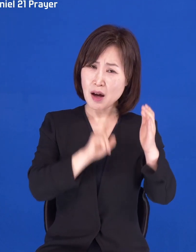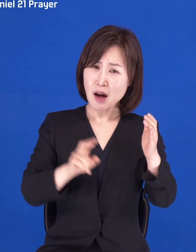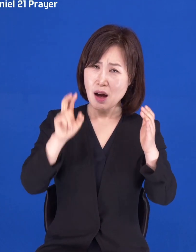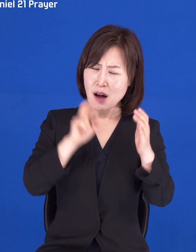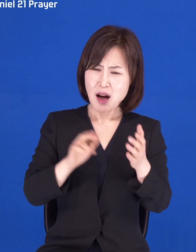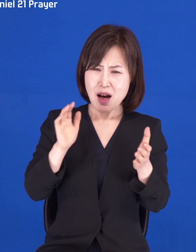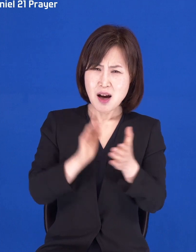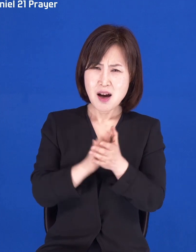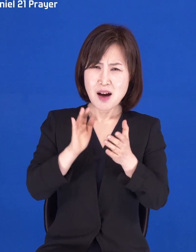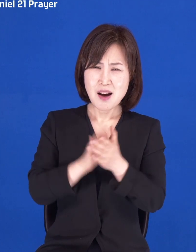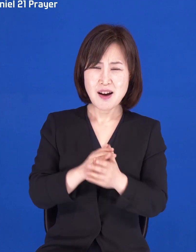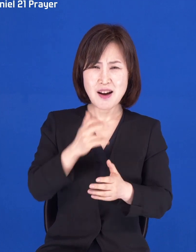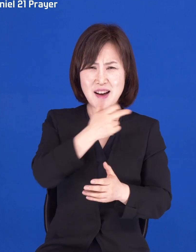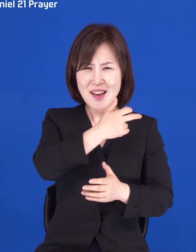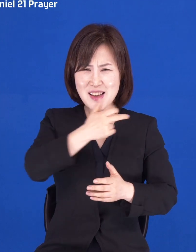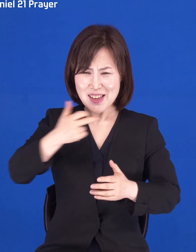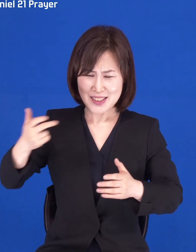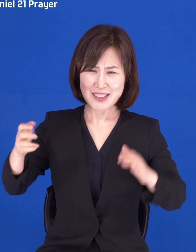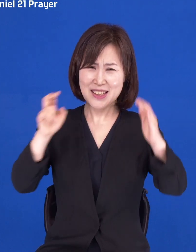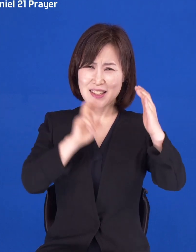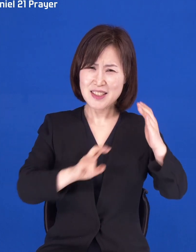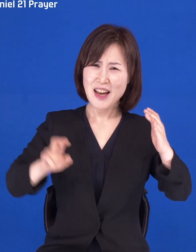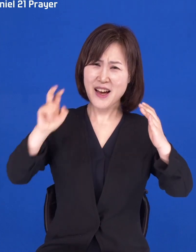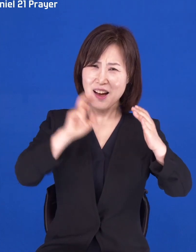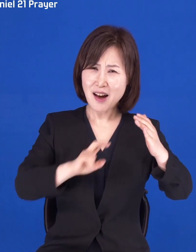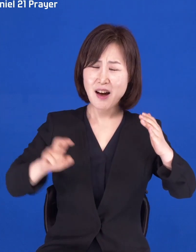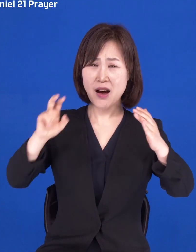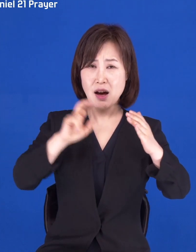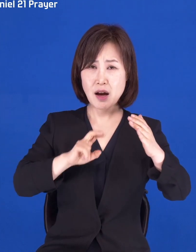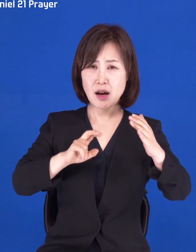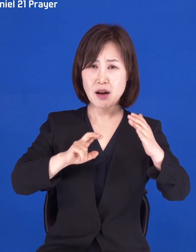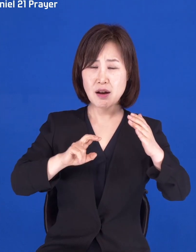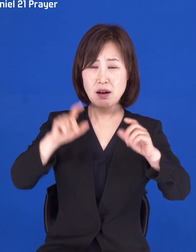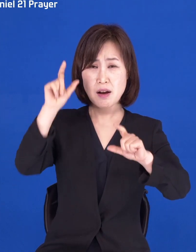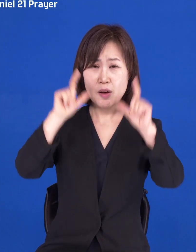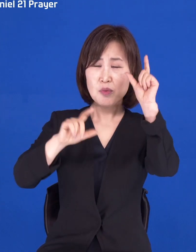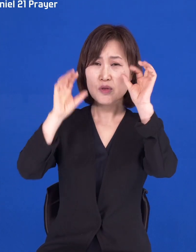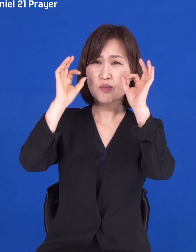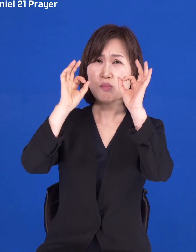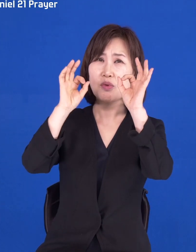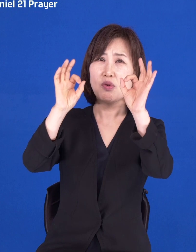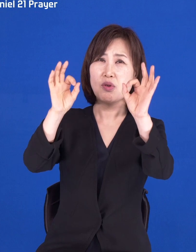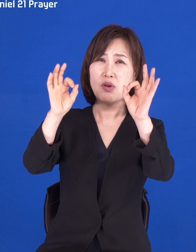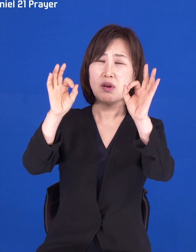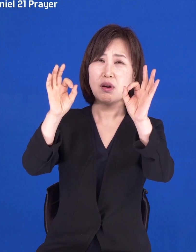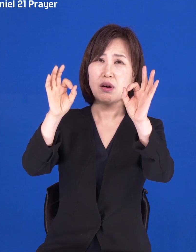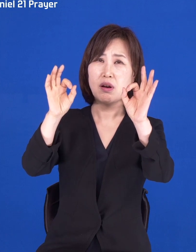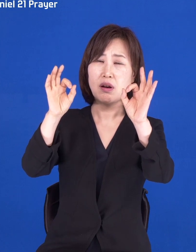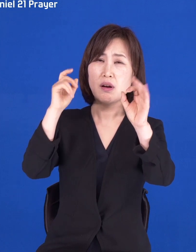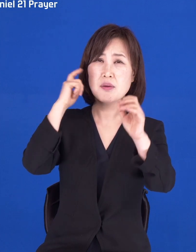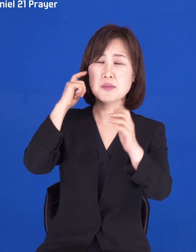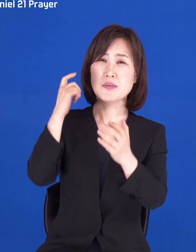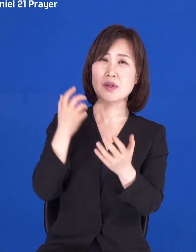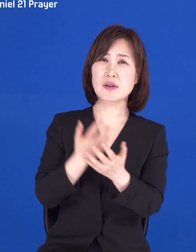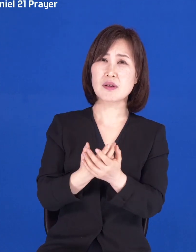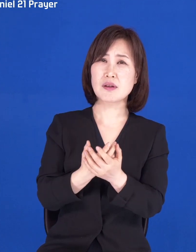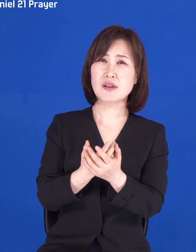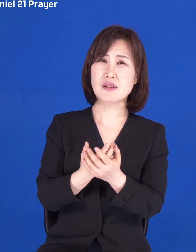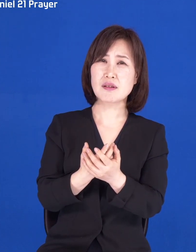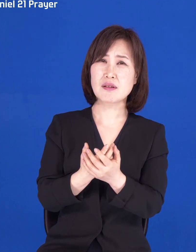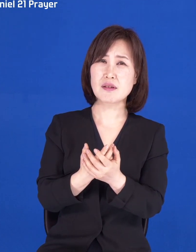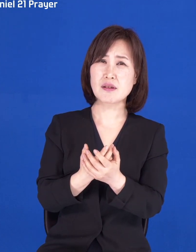치면서 즐겁게 막 찬양하시는 거예요. 그걸 보는 순간에 출입문 딱 열고 들어가서 맨 뒷자리가